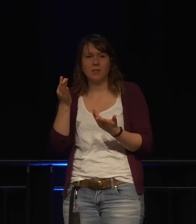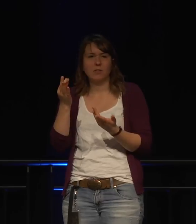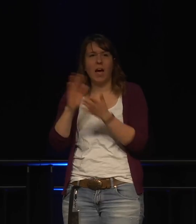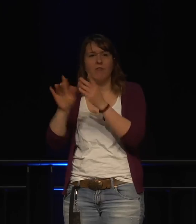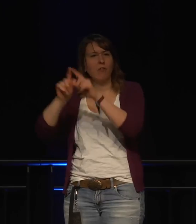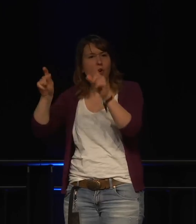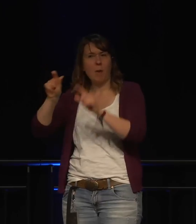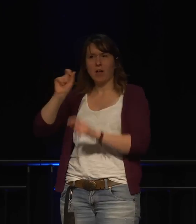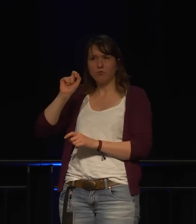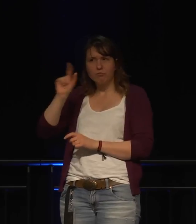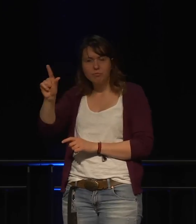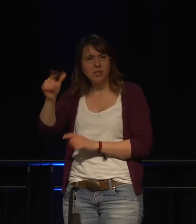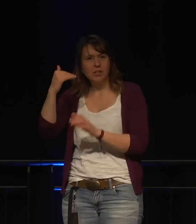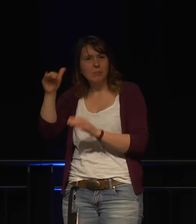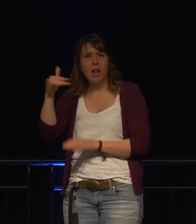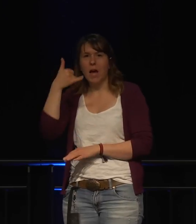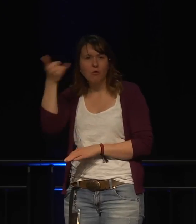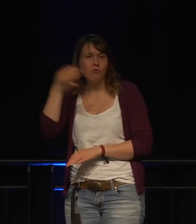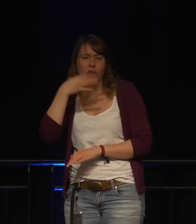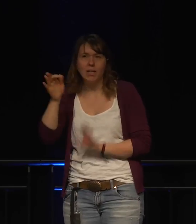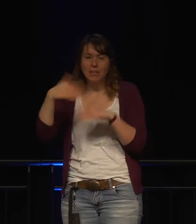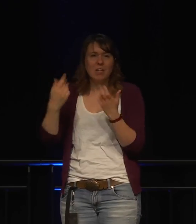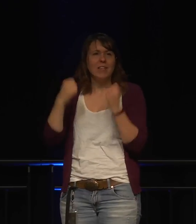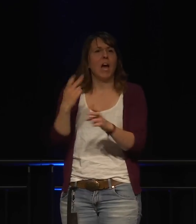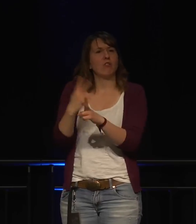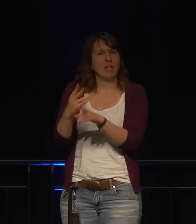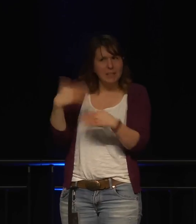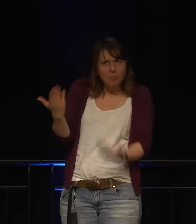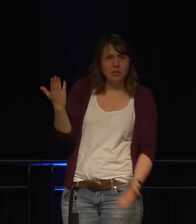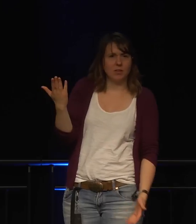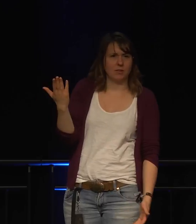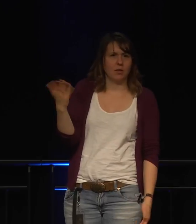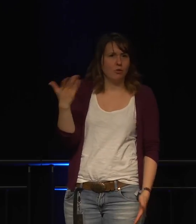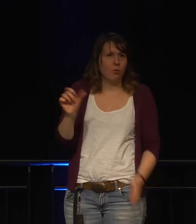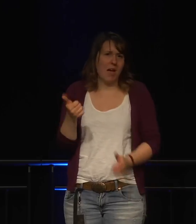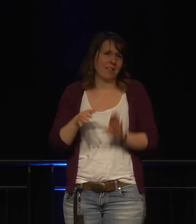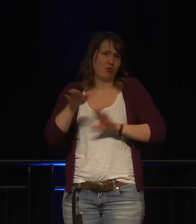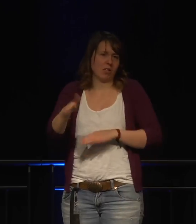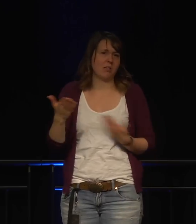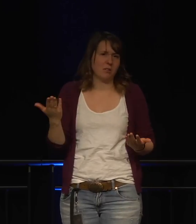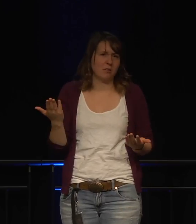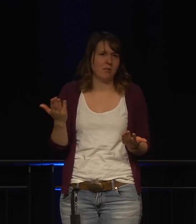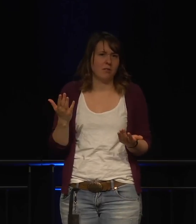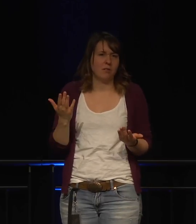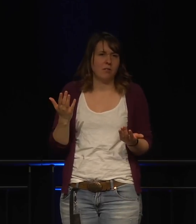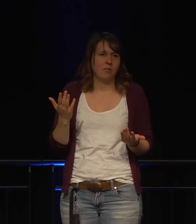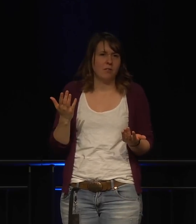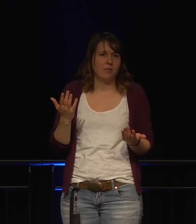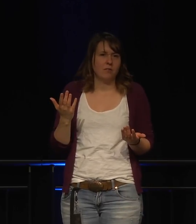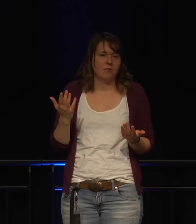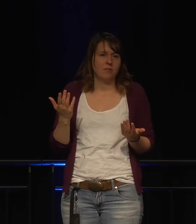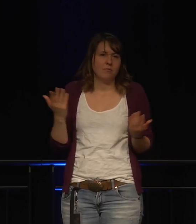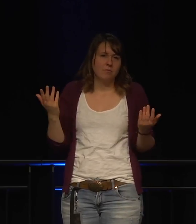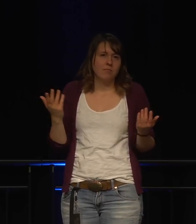cartas a los productores y requerir estándares. Y esto es el primer paso que podemos